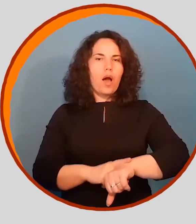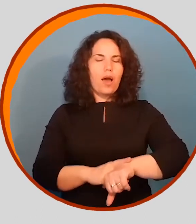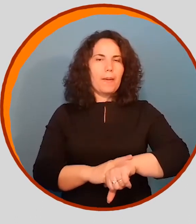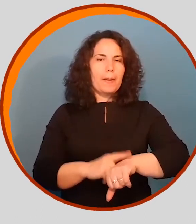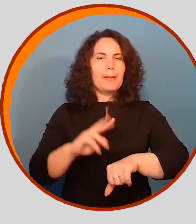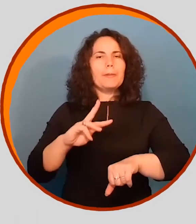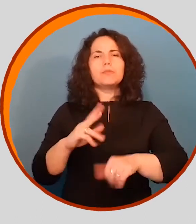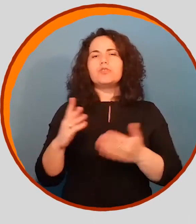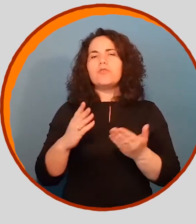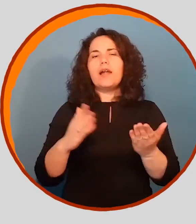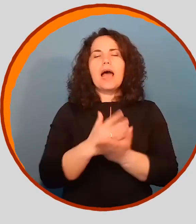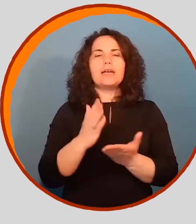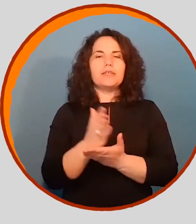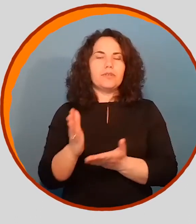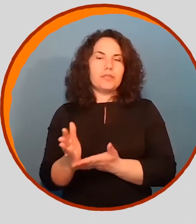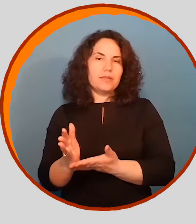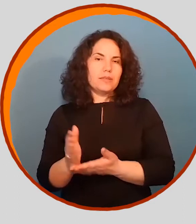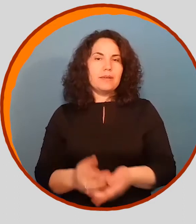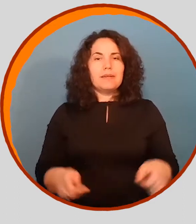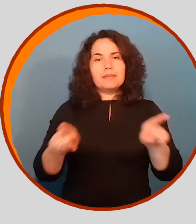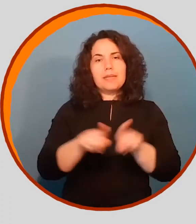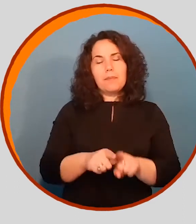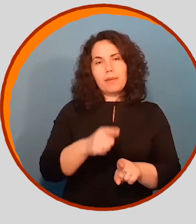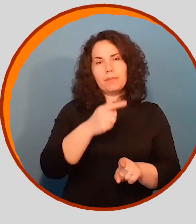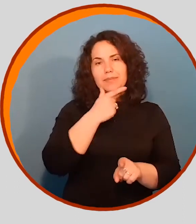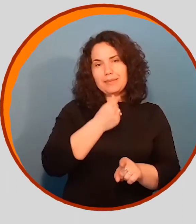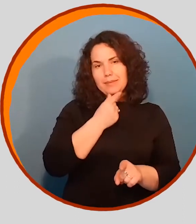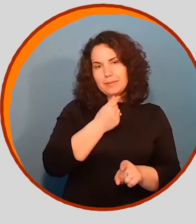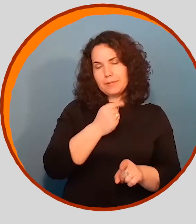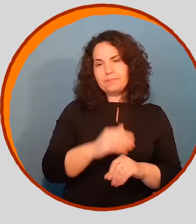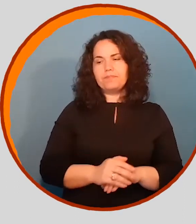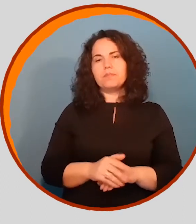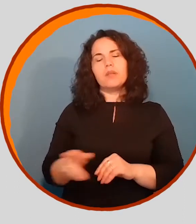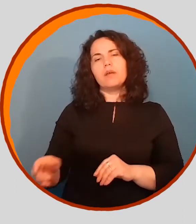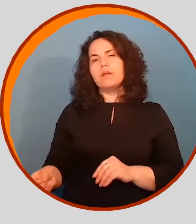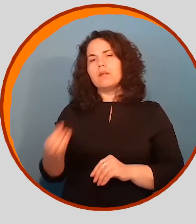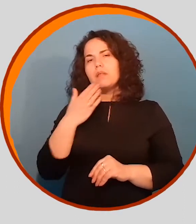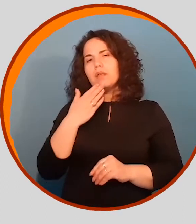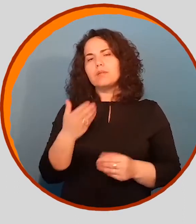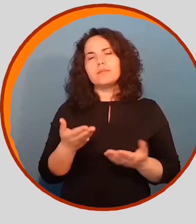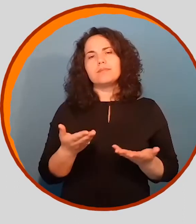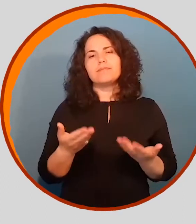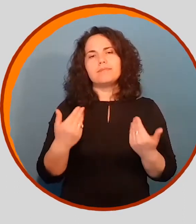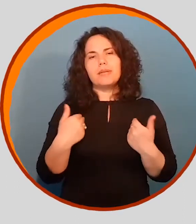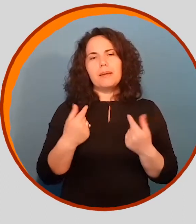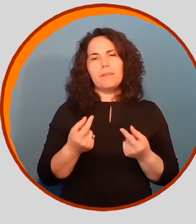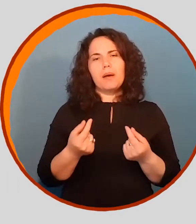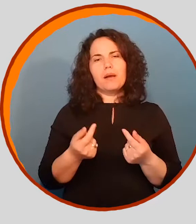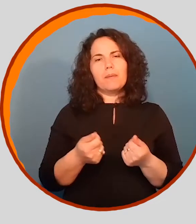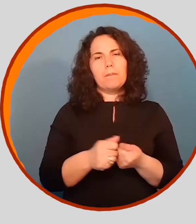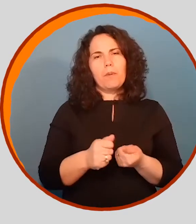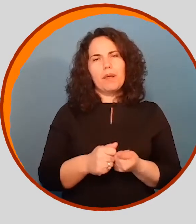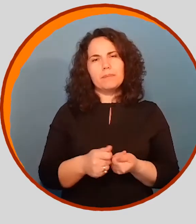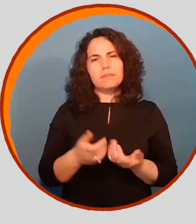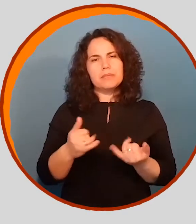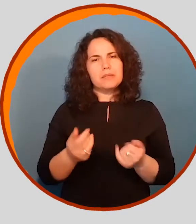e tyre, mbi ditën e tyre, mbi lojën e tyre. Edhe adoleshentët mbi komunikimin. Si ndikon në mendjen dhe gjendjen tonë emocionale ky